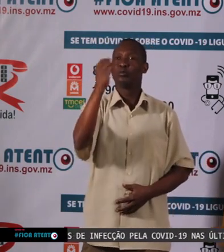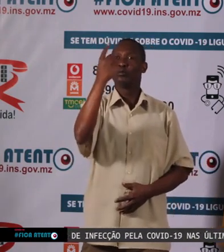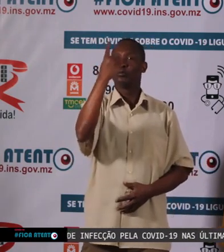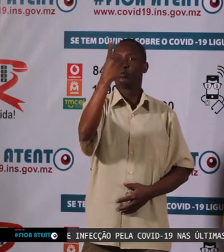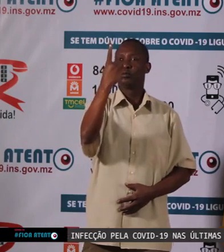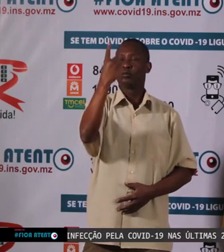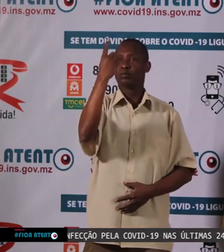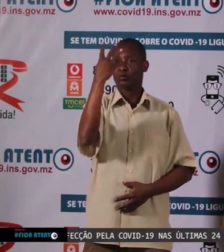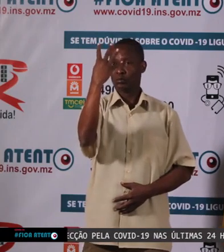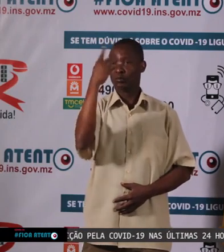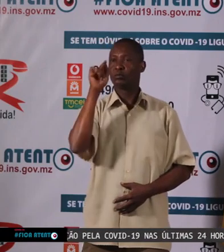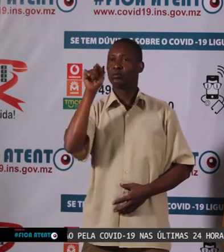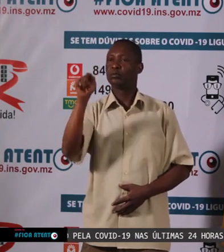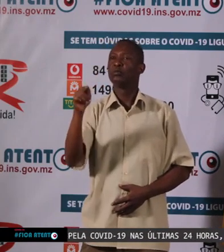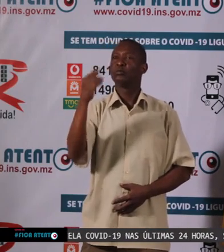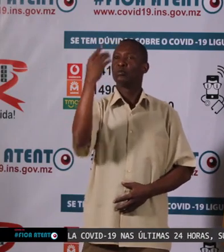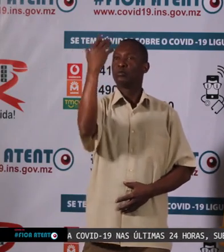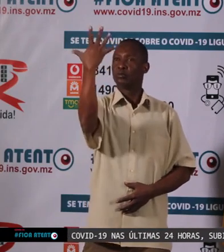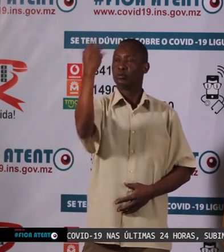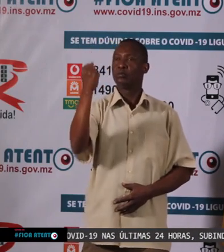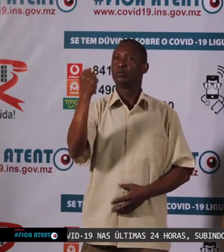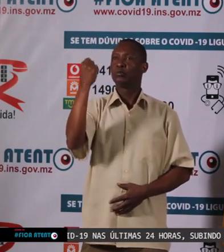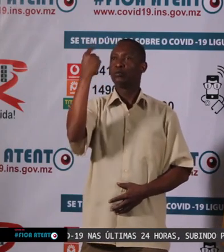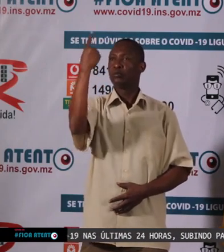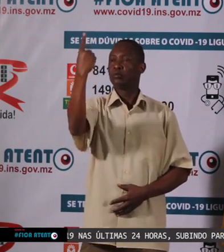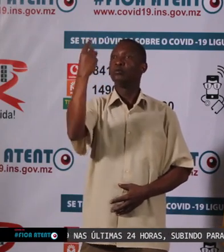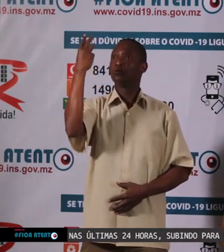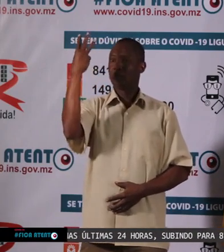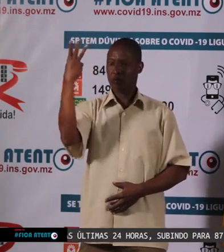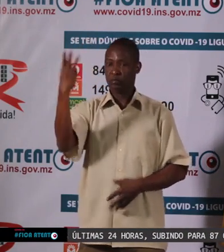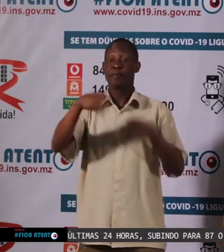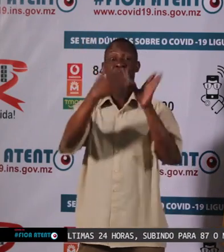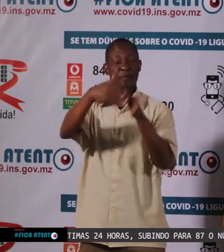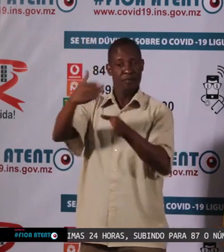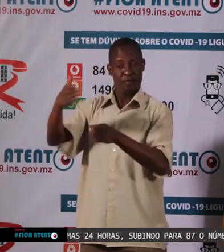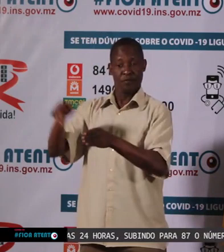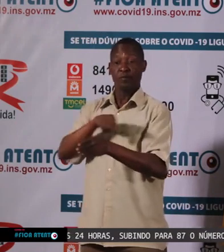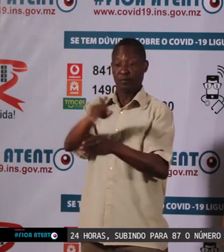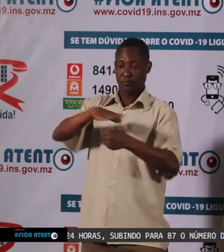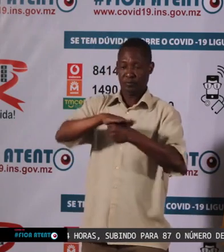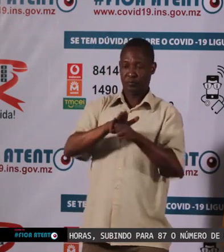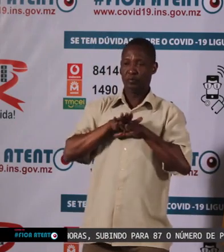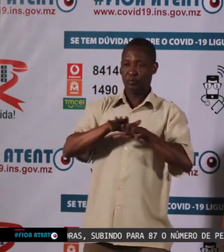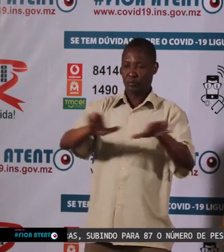4.014.503 casos de Covid-19 diagnosticados em todo o mundo, dos quais